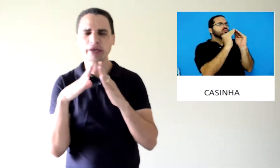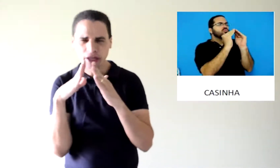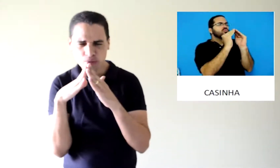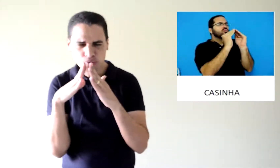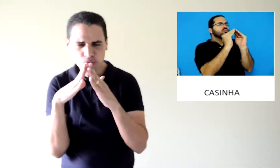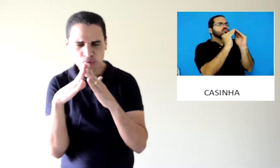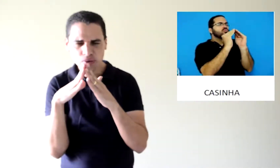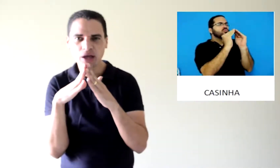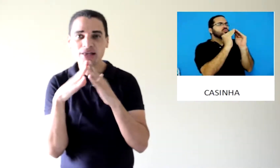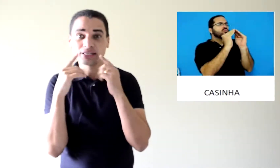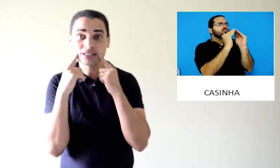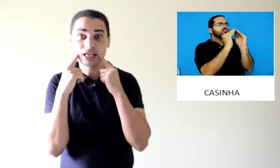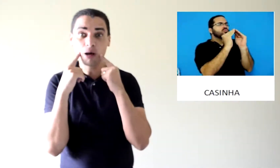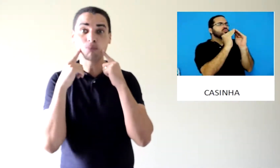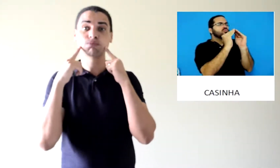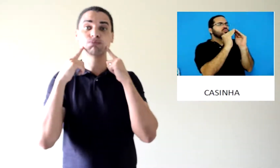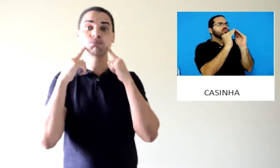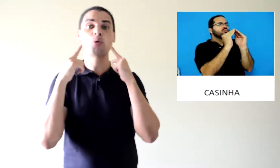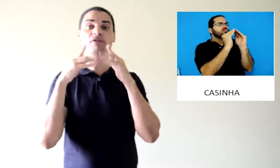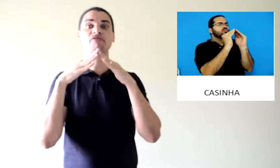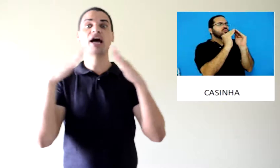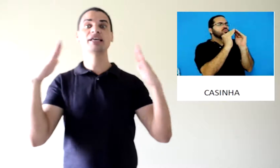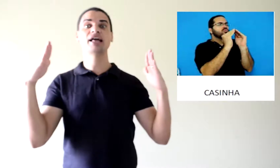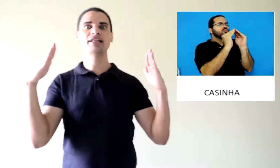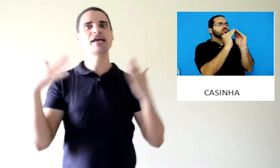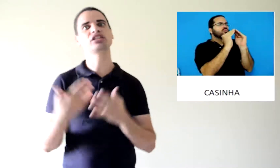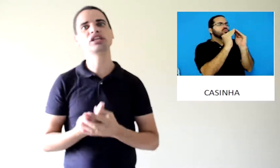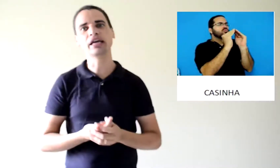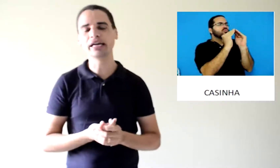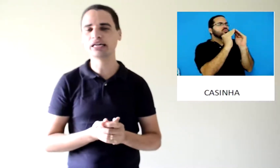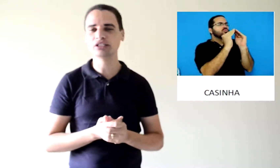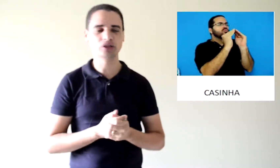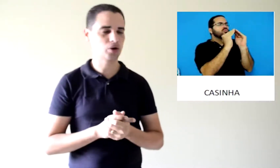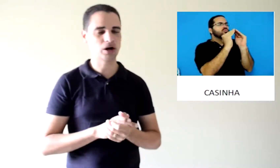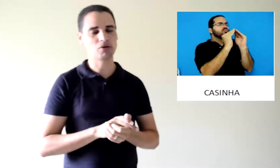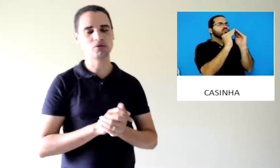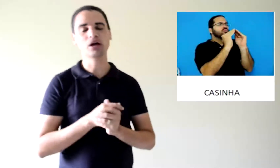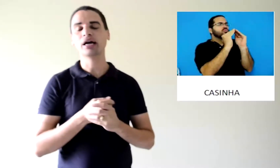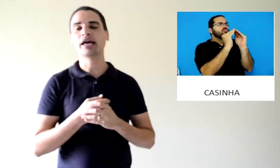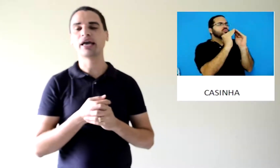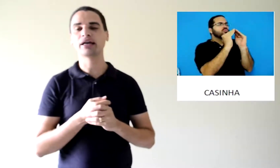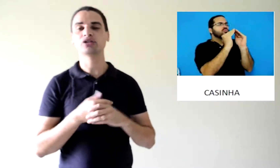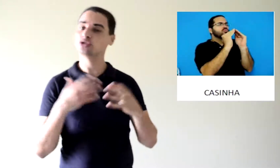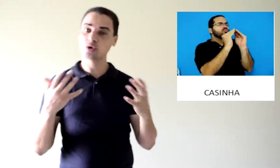né? Sem ser o inflar que dá a ideia de grande ou algo grandioso,